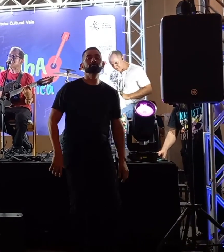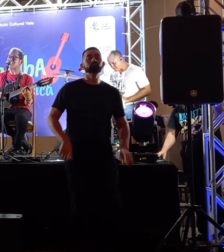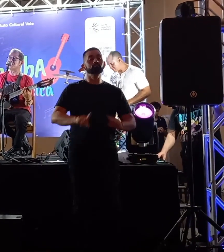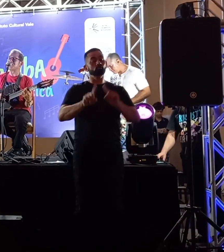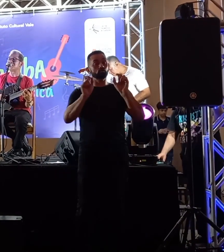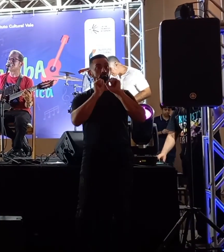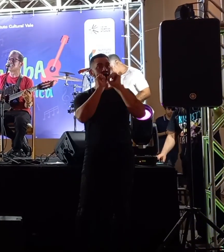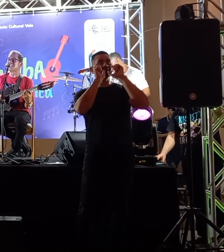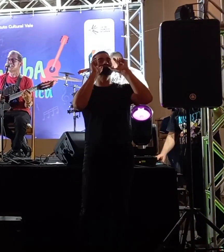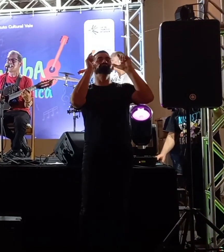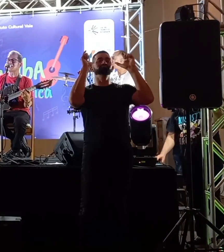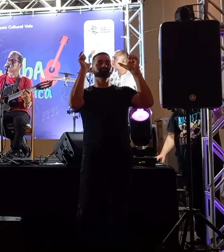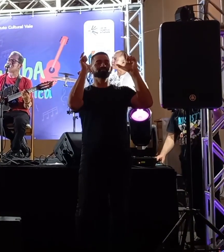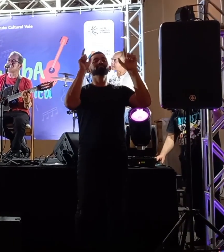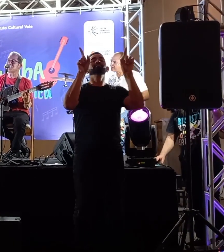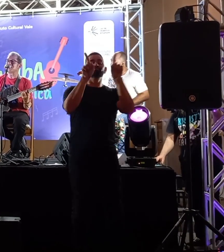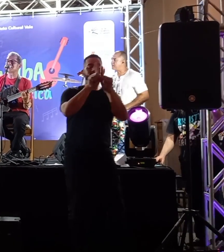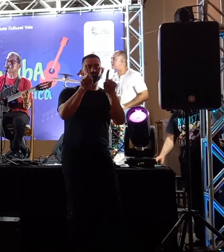Desperta o amor